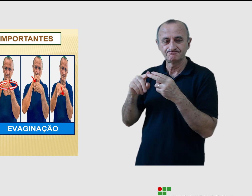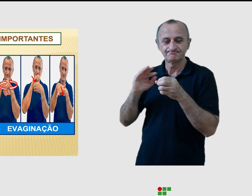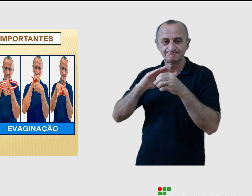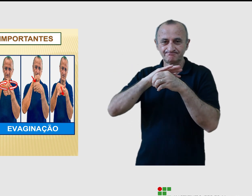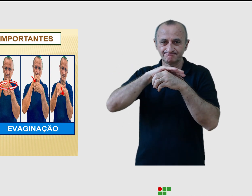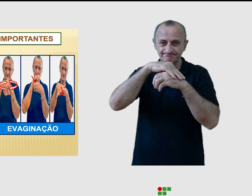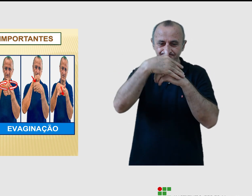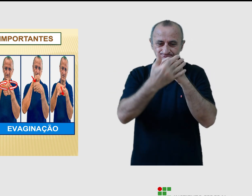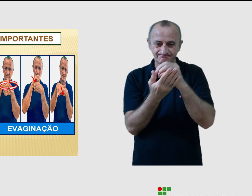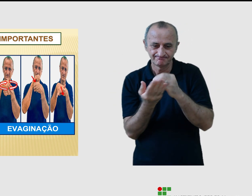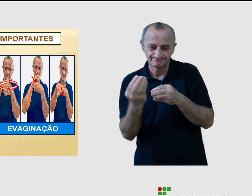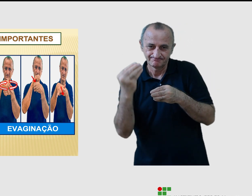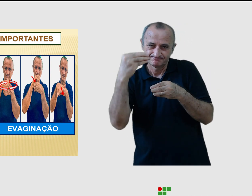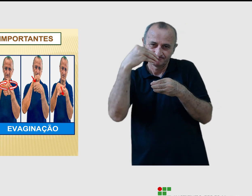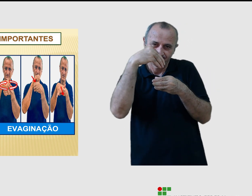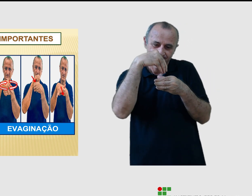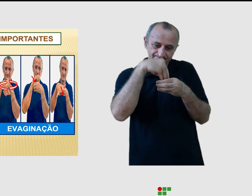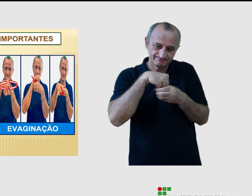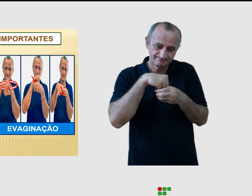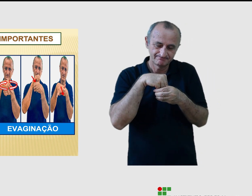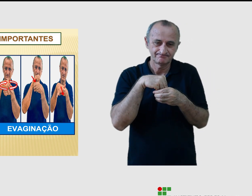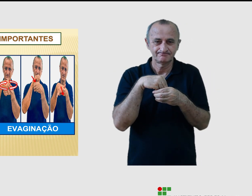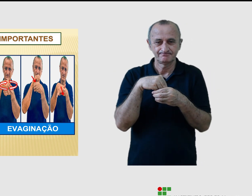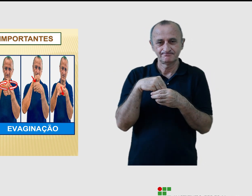Vejam esses dois sinais. O primeiro,